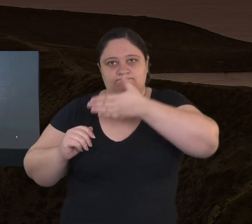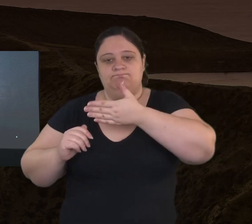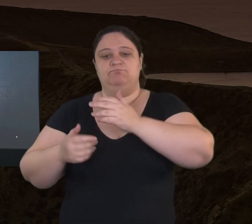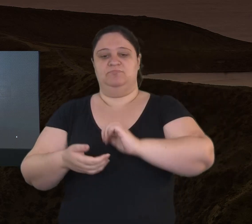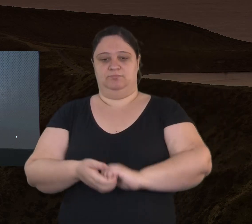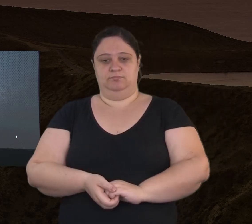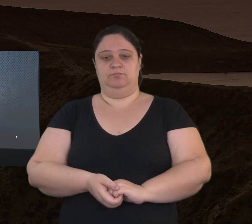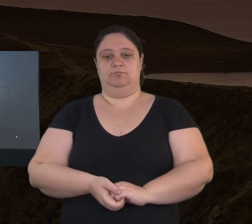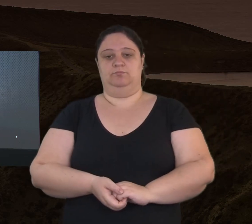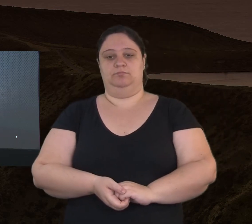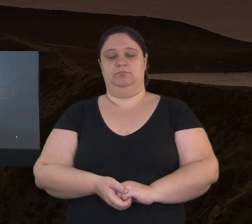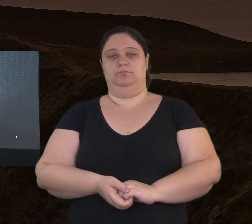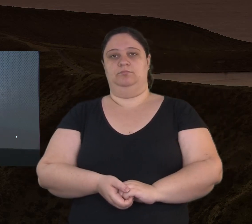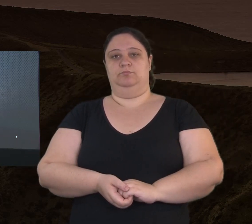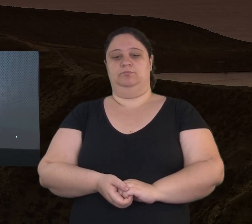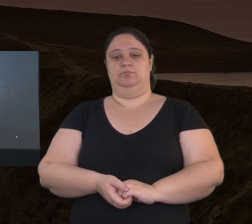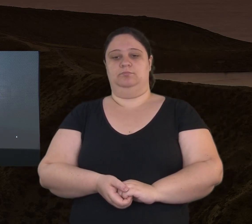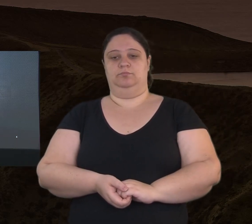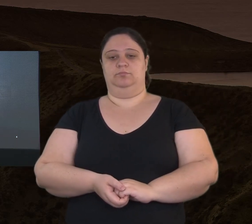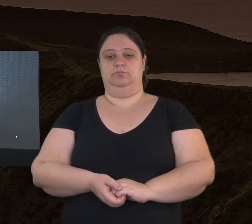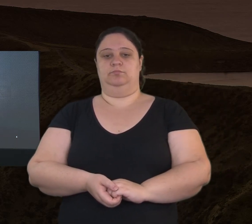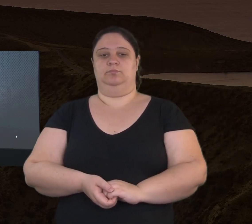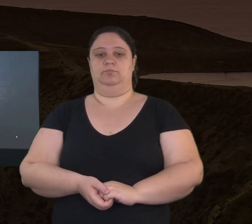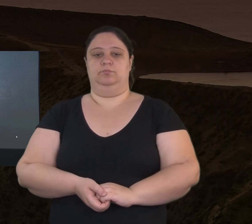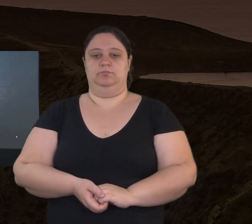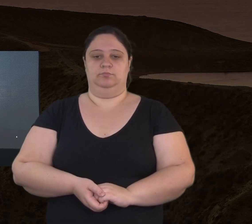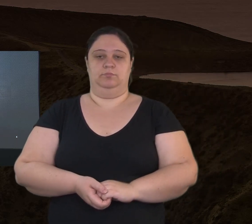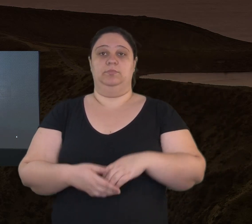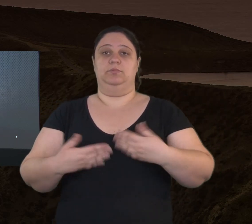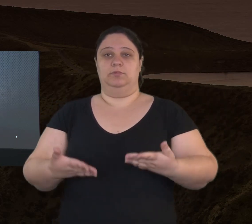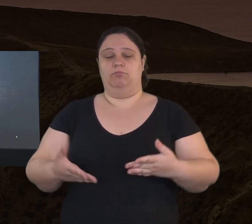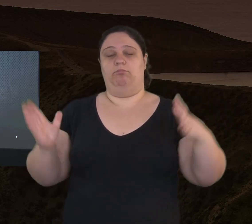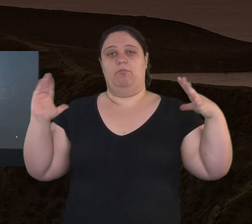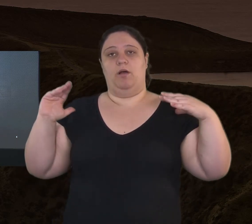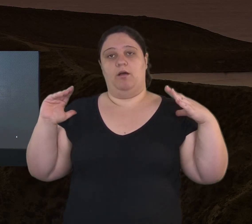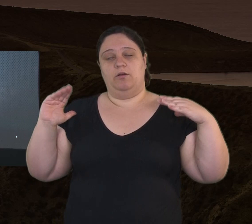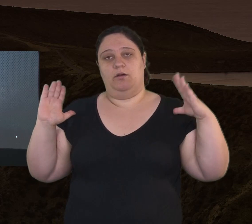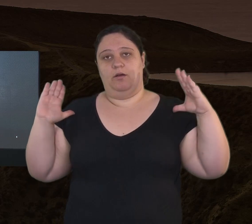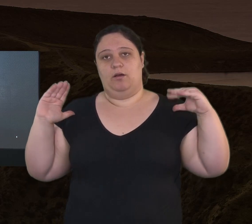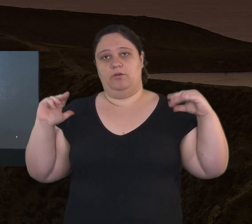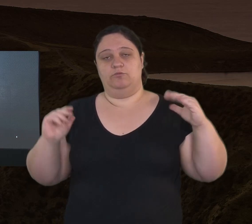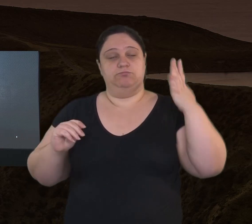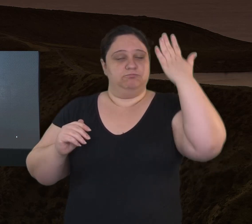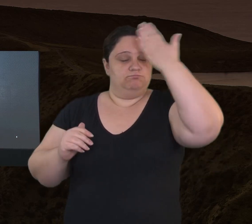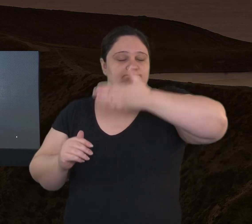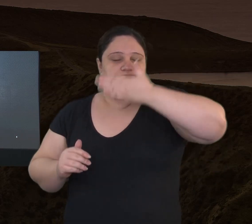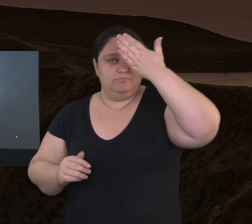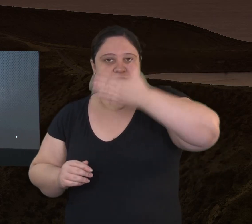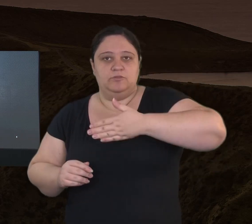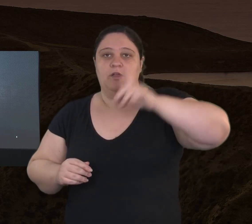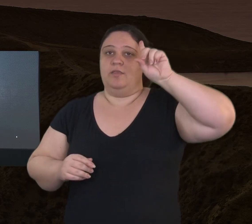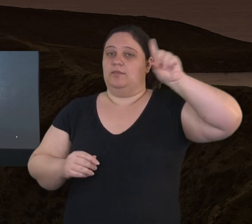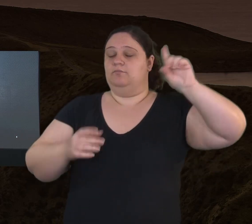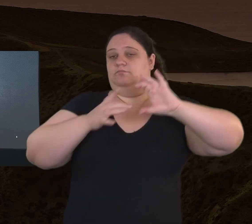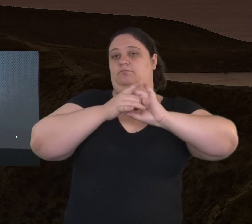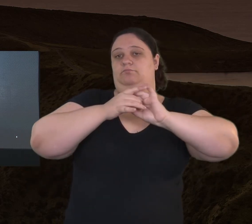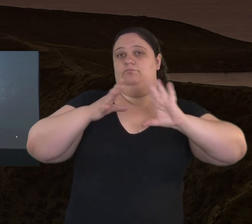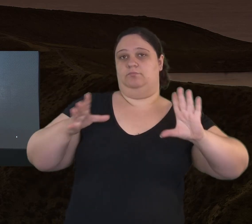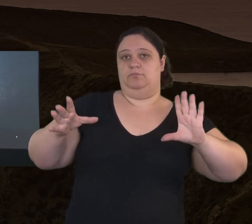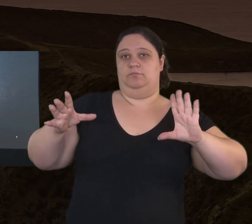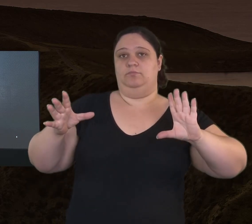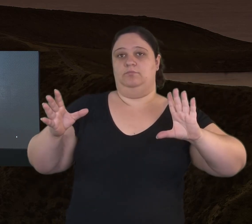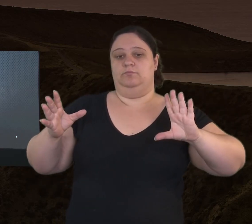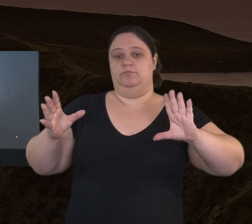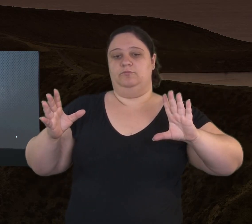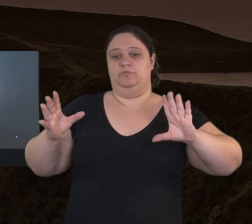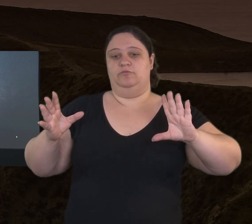E por serem invisíveis e por serem da área espiritual, então Deus permite o